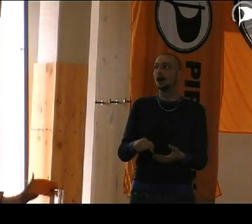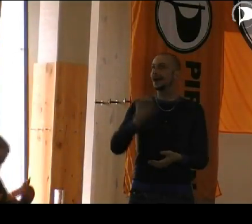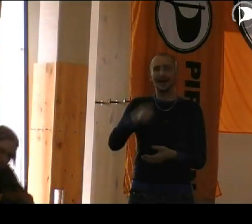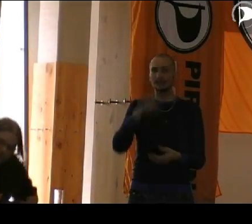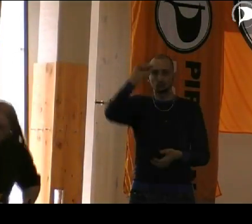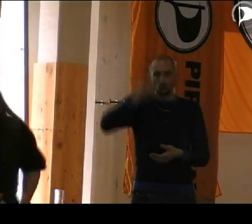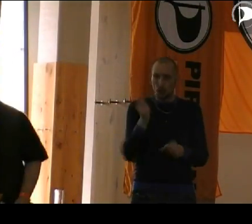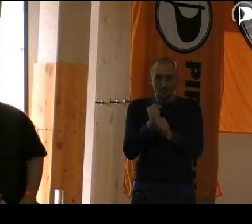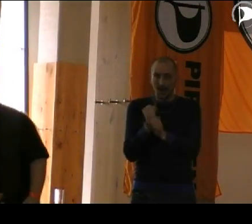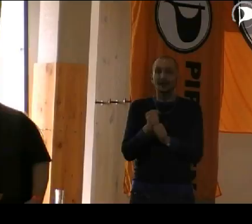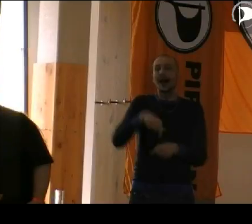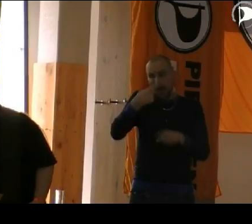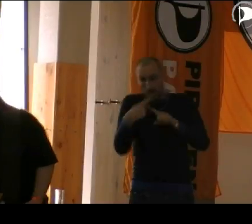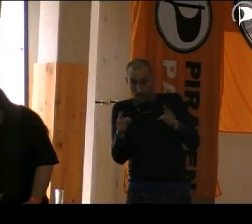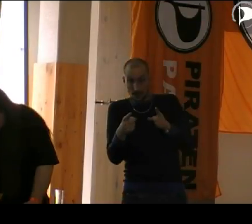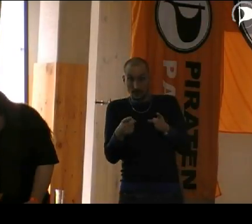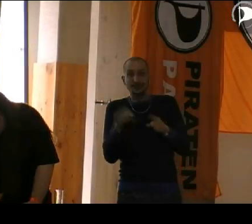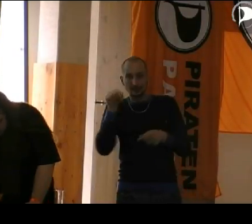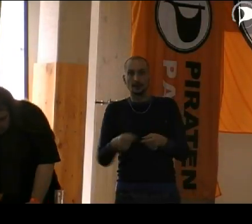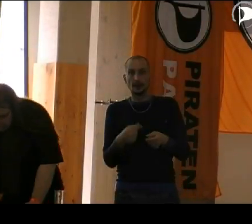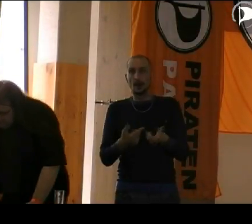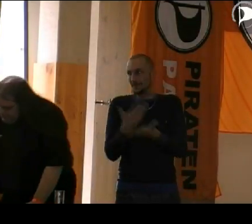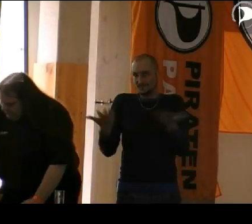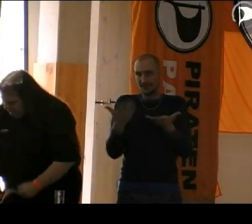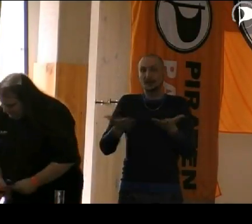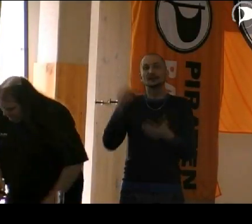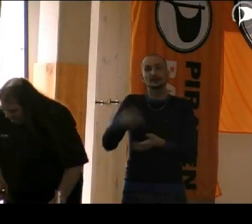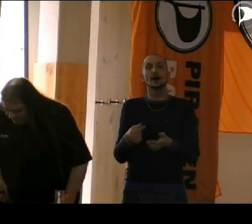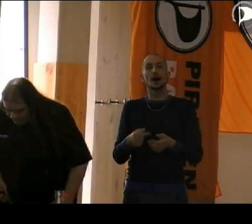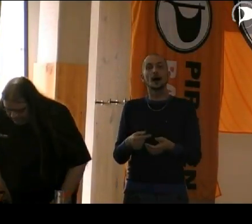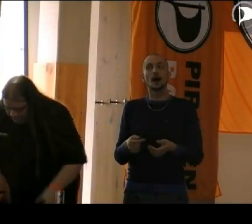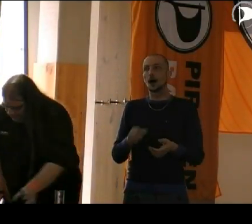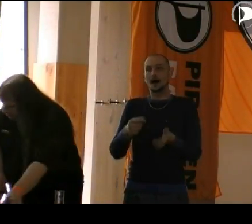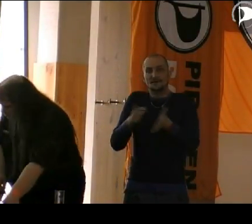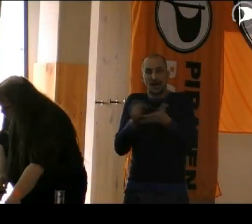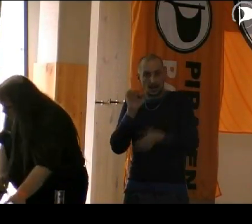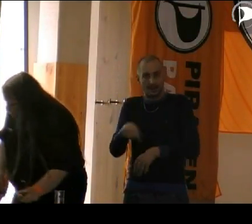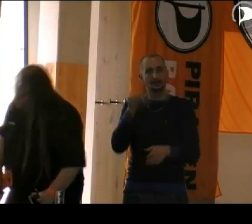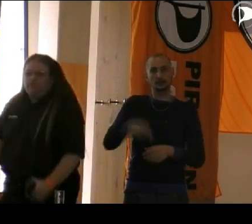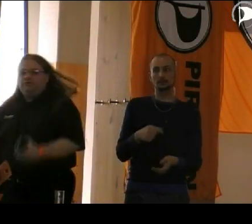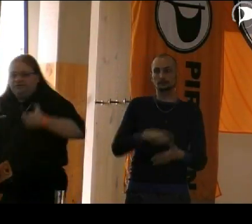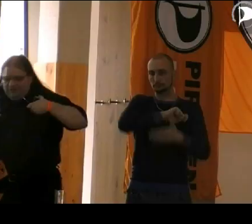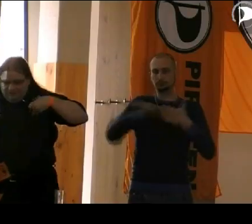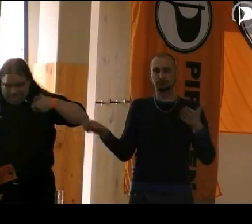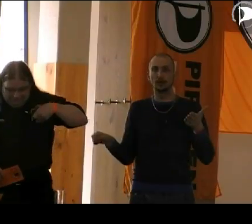und ich glaube war immer was man sehr viele